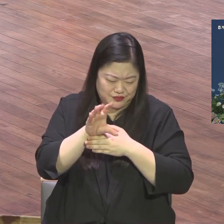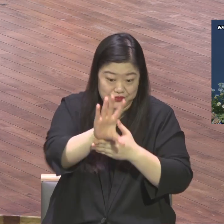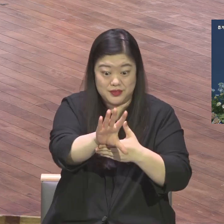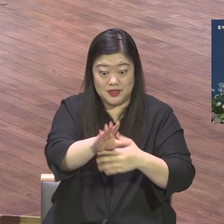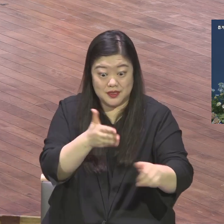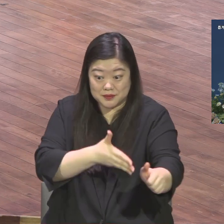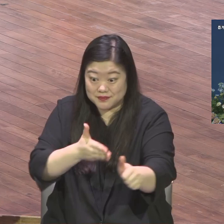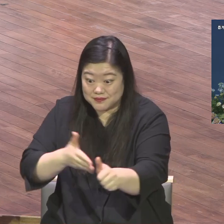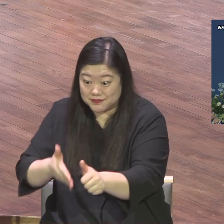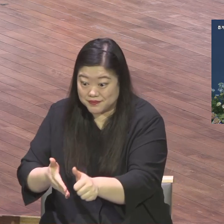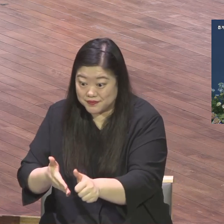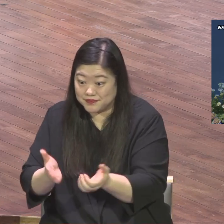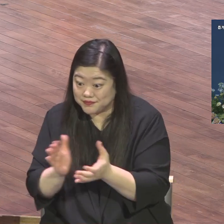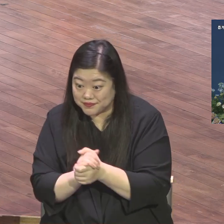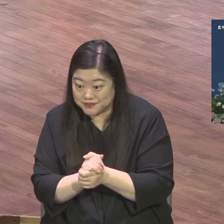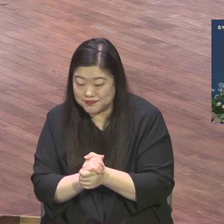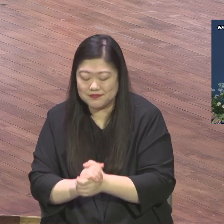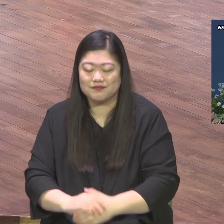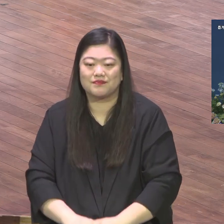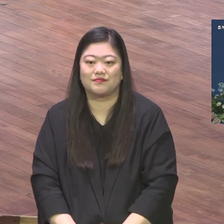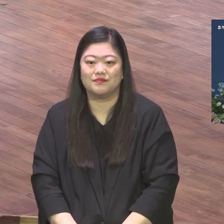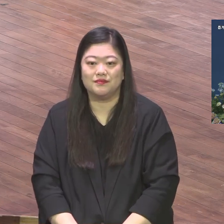우리가 매주일 사도행전을 살펴보고 있는데,